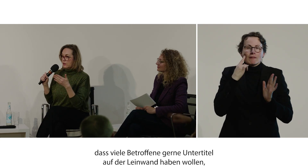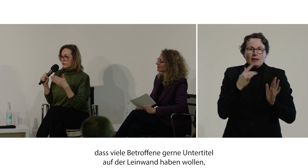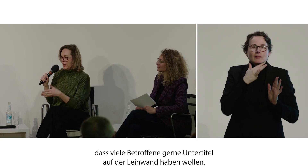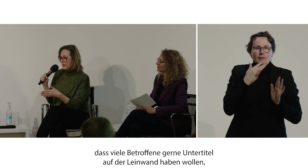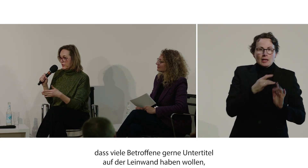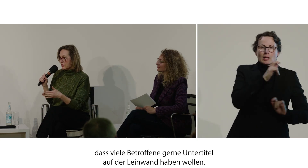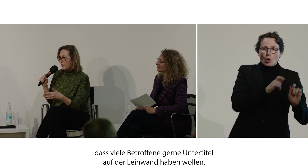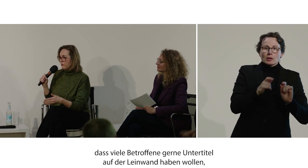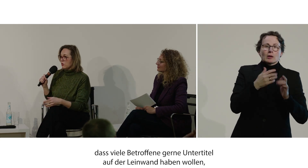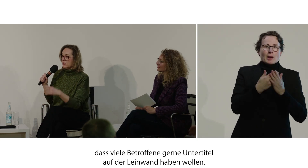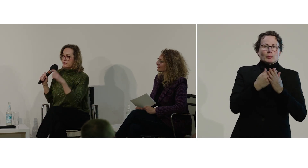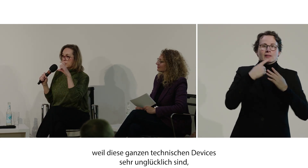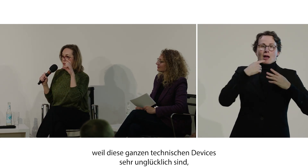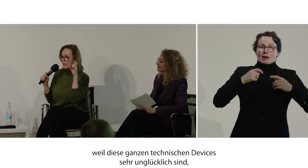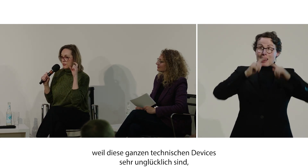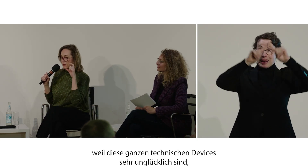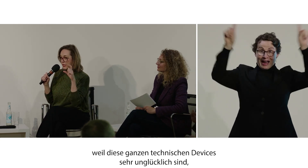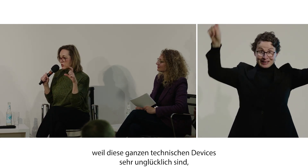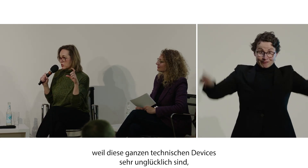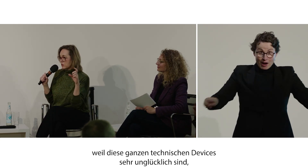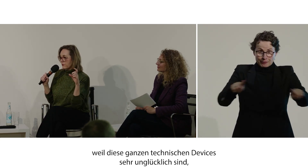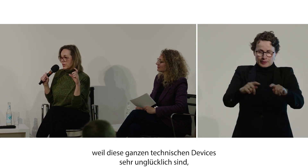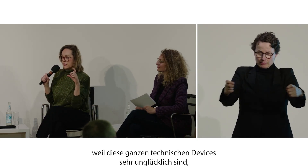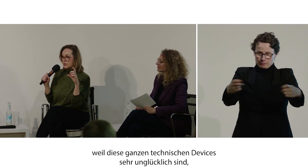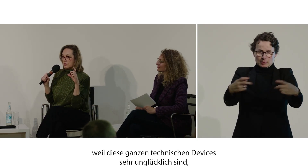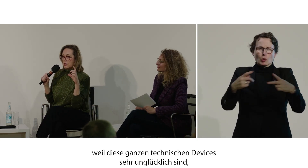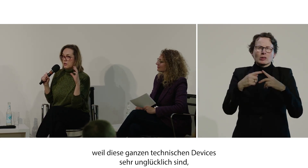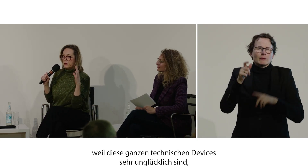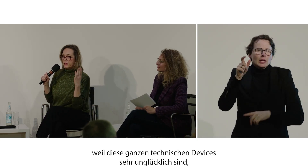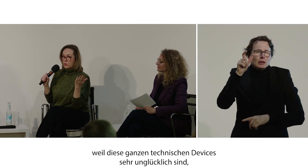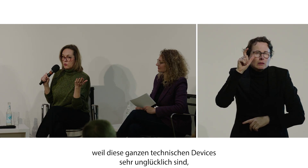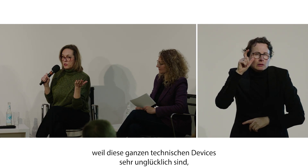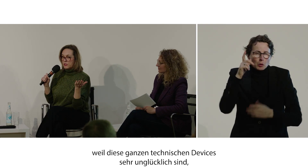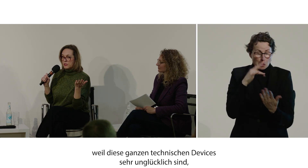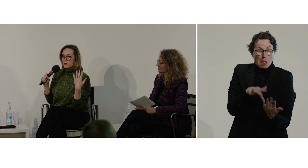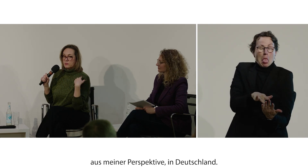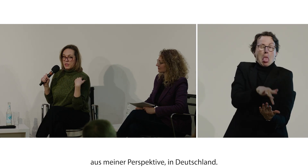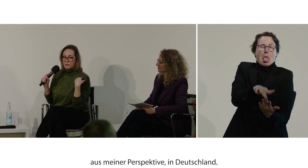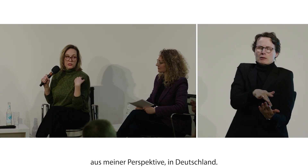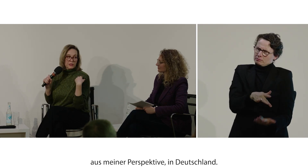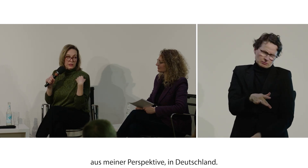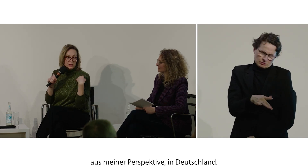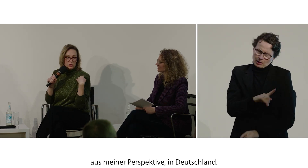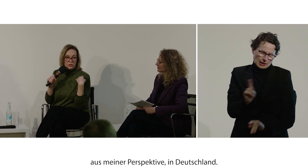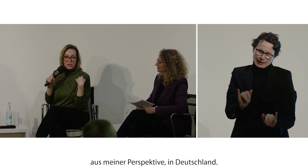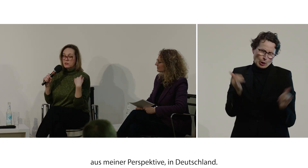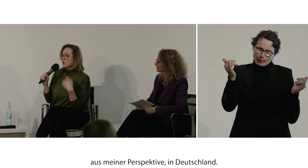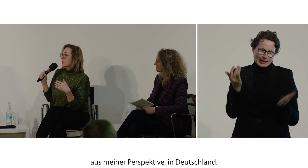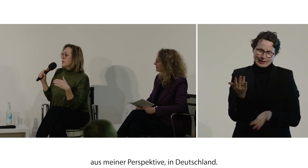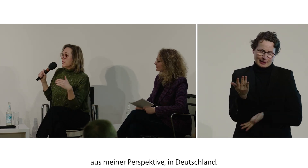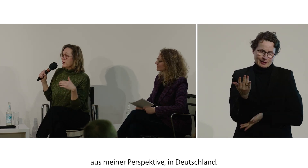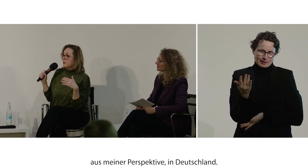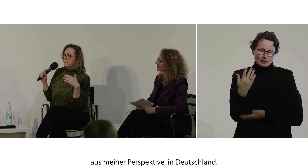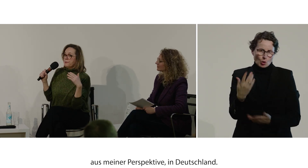Untertitel auf der Leinwand haben wollen, weil diese ganzen technischen Devices sehr unglücklich sind aus meiner Perspektive in Deutschland,